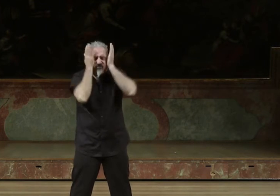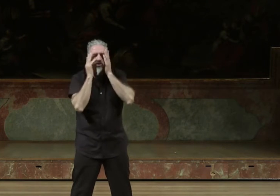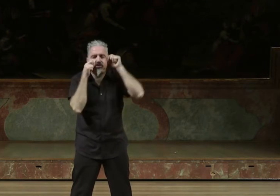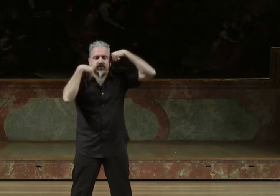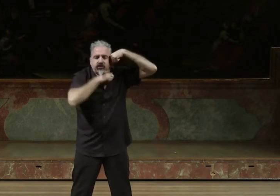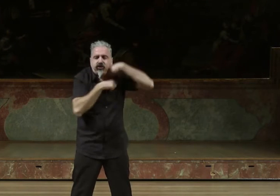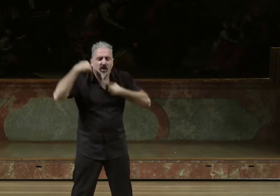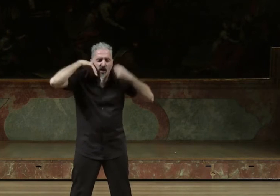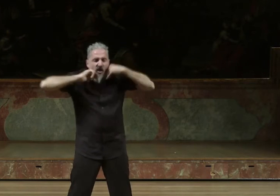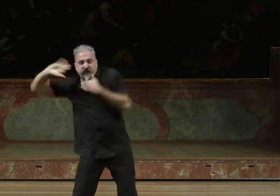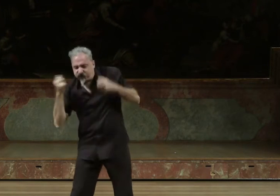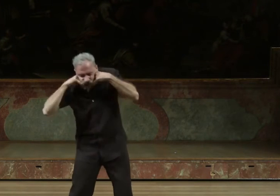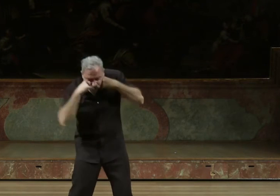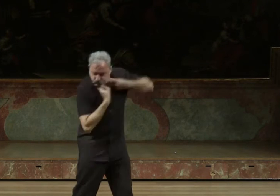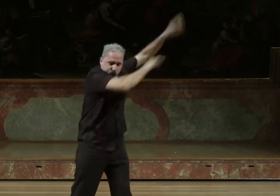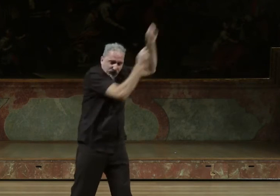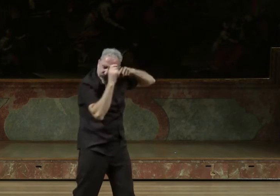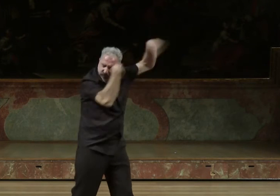Blitz, Donner, Schweiß.